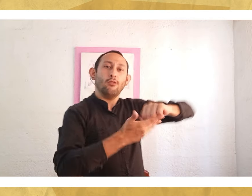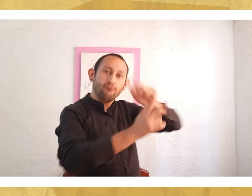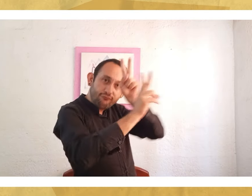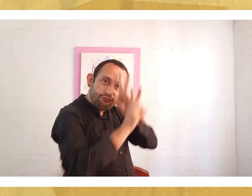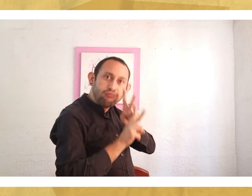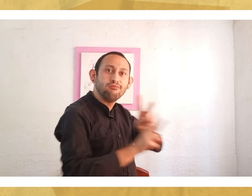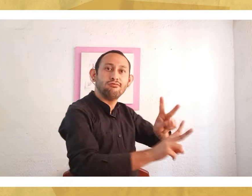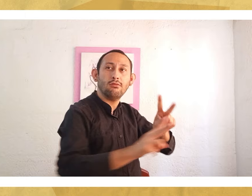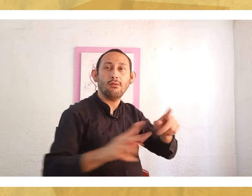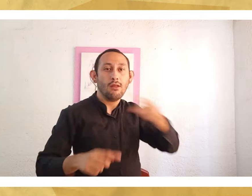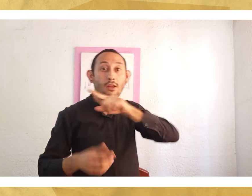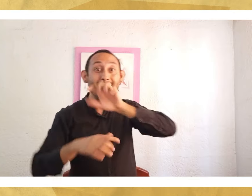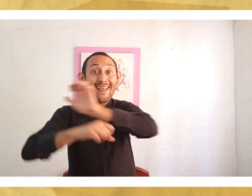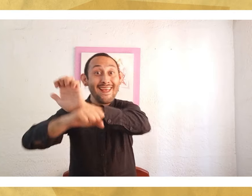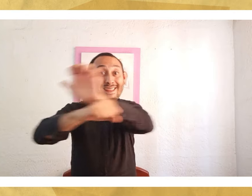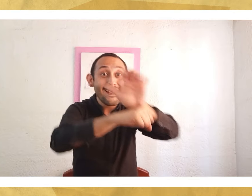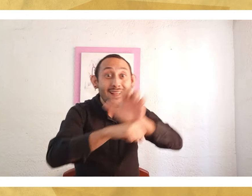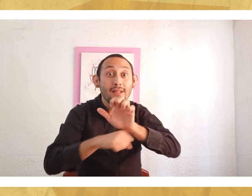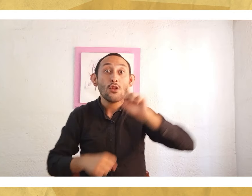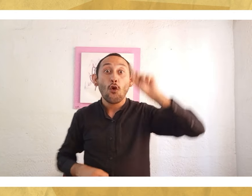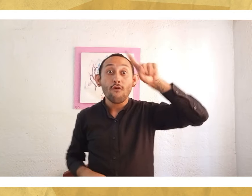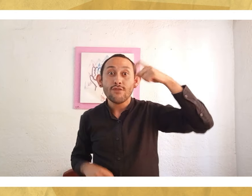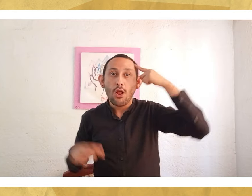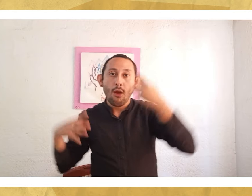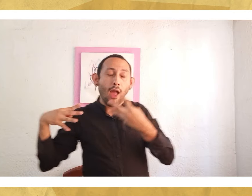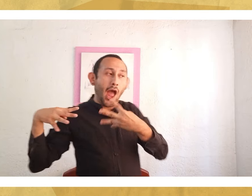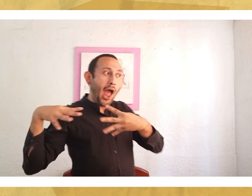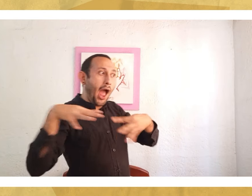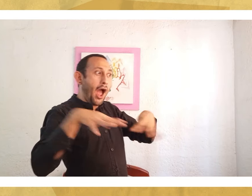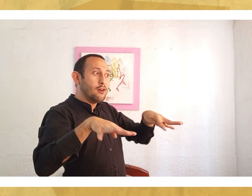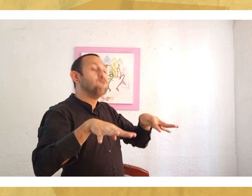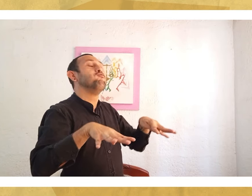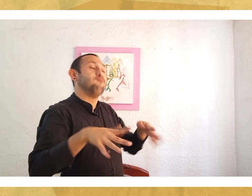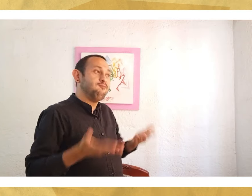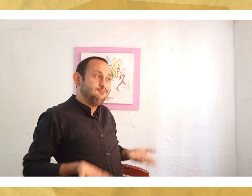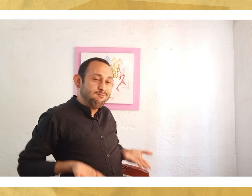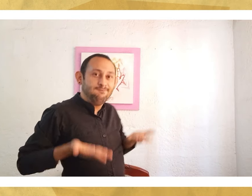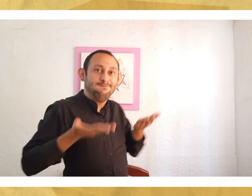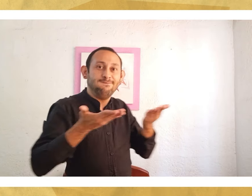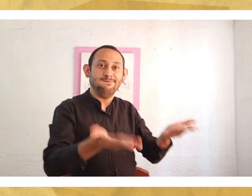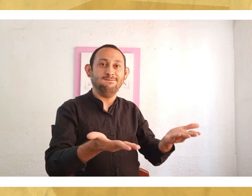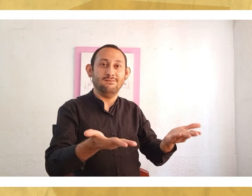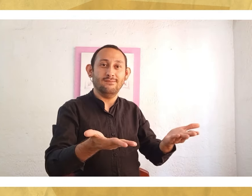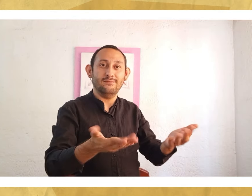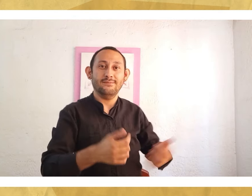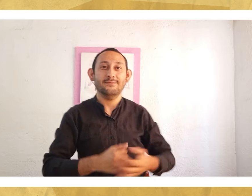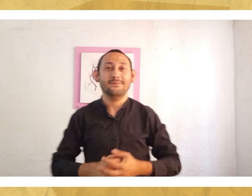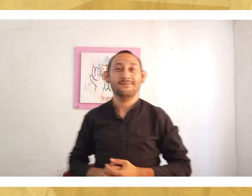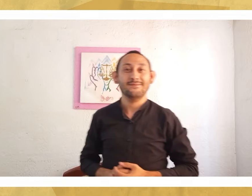gobierno que realcen y reconozcan nuestros